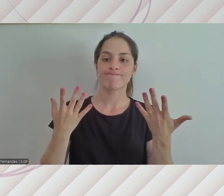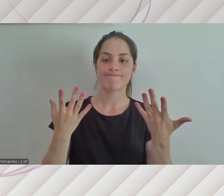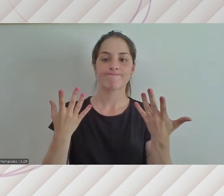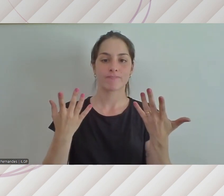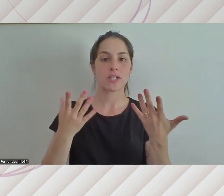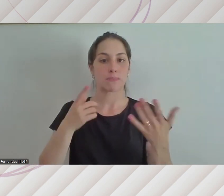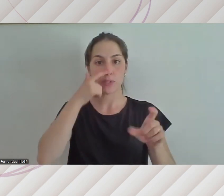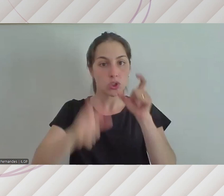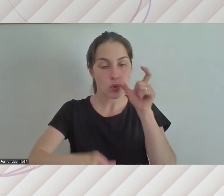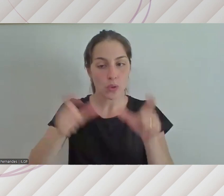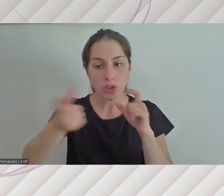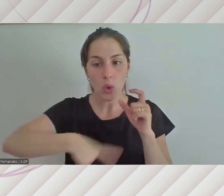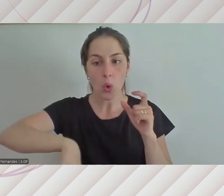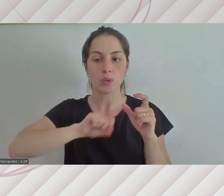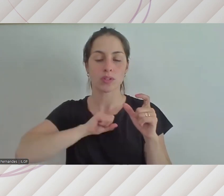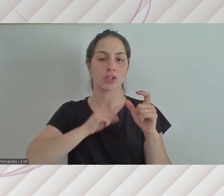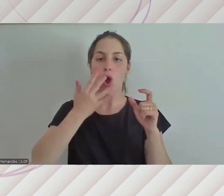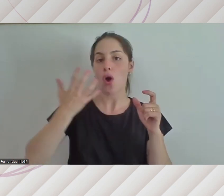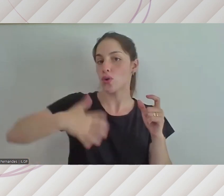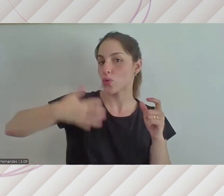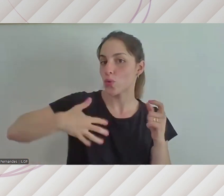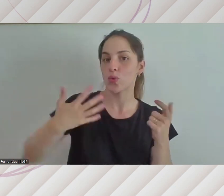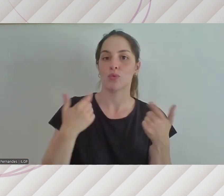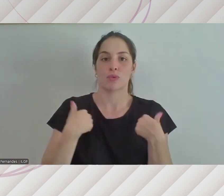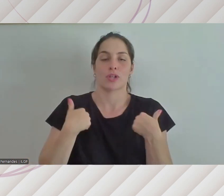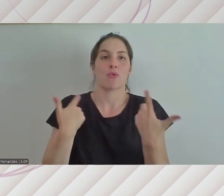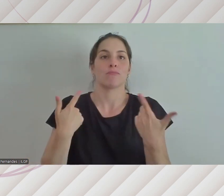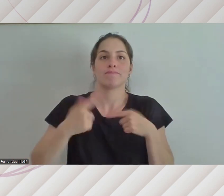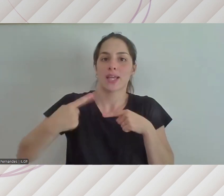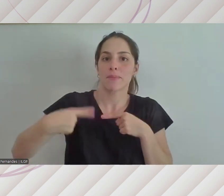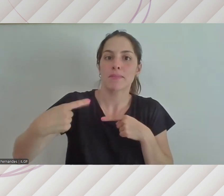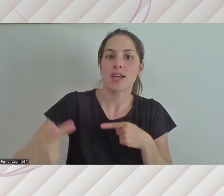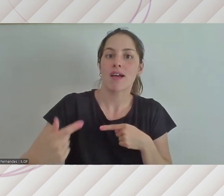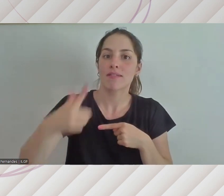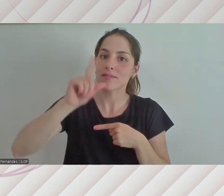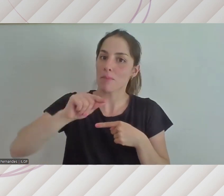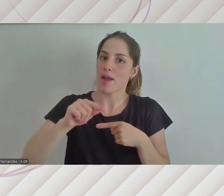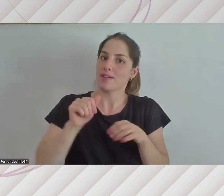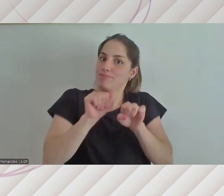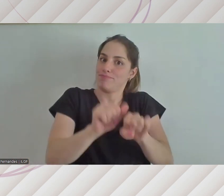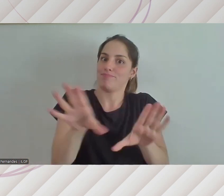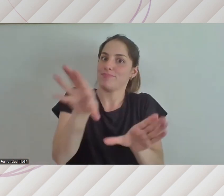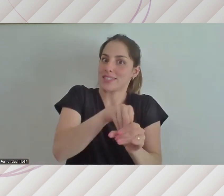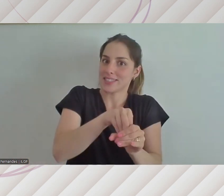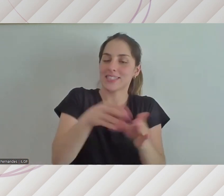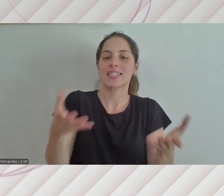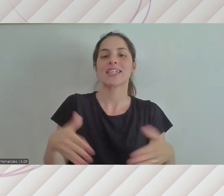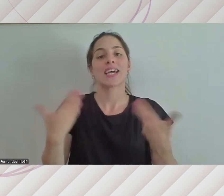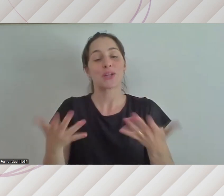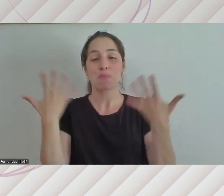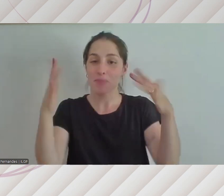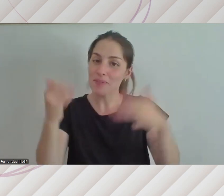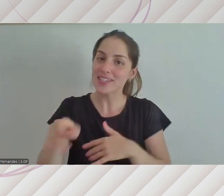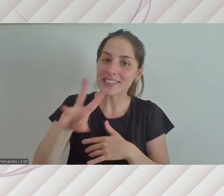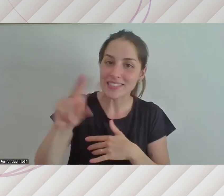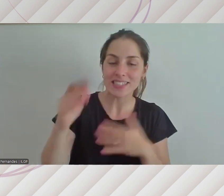nossos cidadãos, e é um orgulho poder contribuir diariamente para este desígnio. Parabéns ao INA, parabéns ao